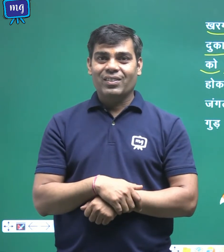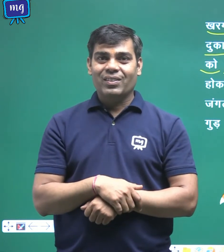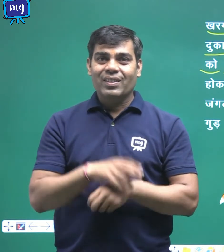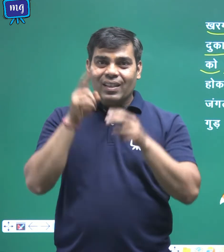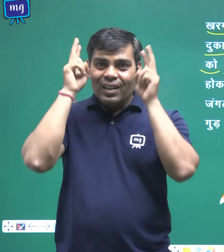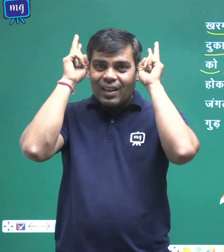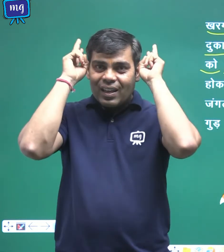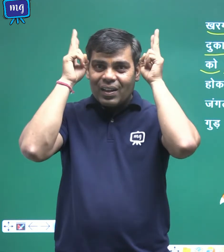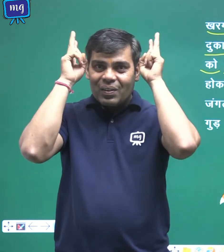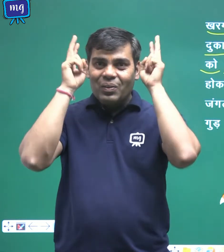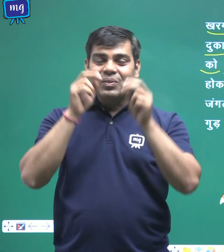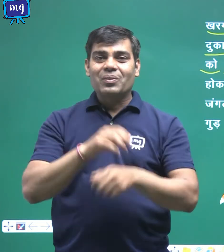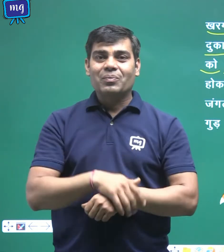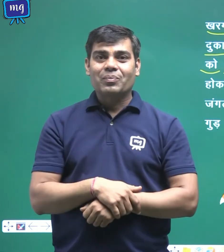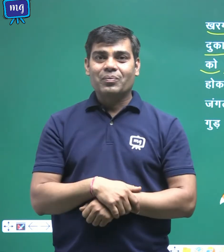खरगोश